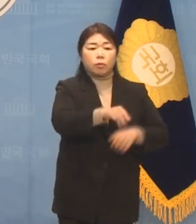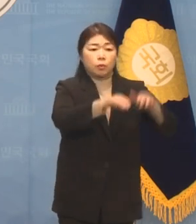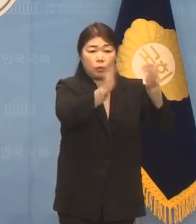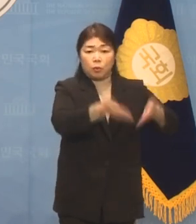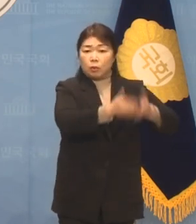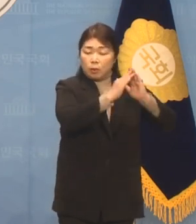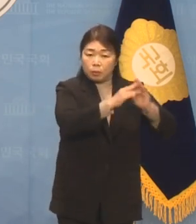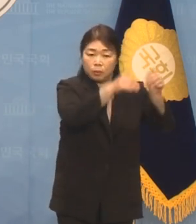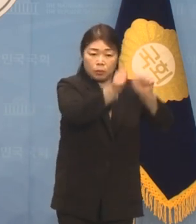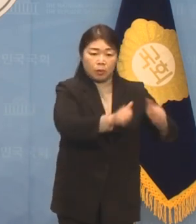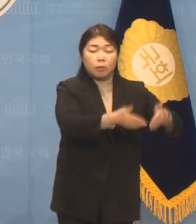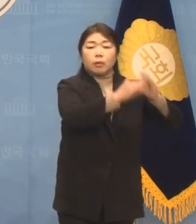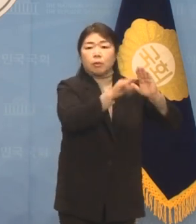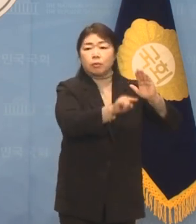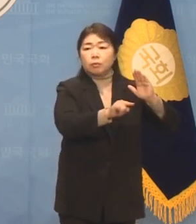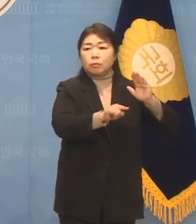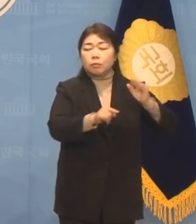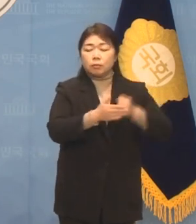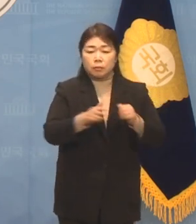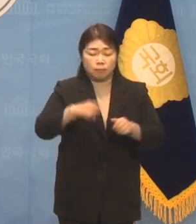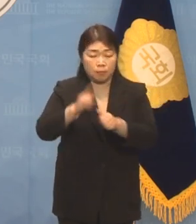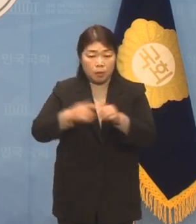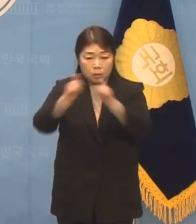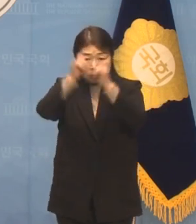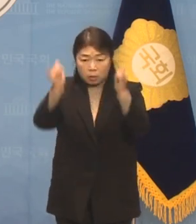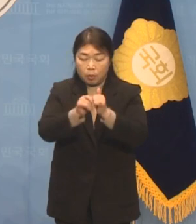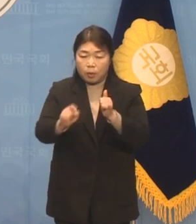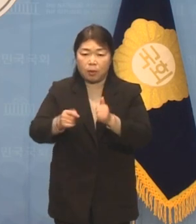전쟁으로 우리 사회를 갈등과 분열로